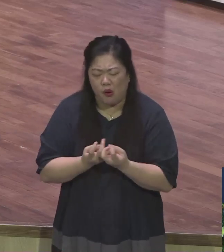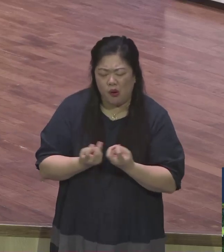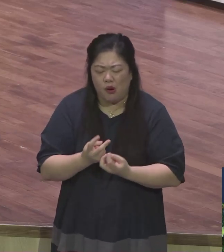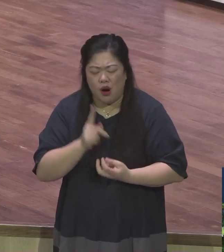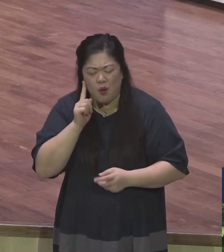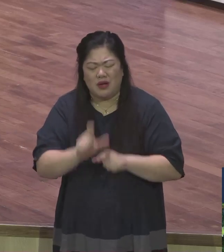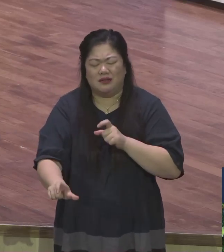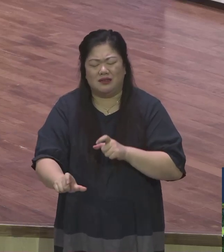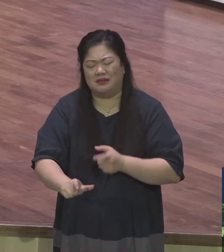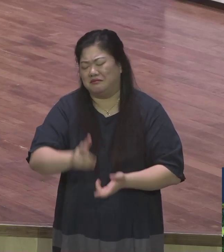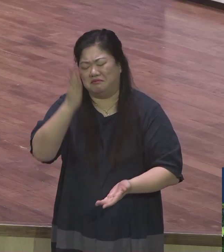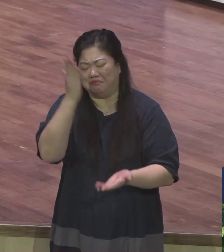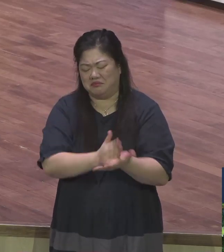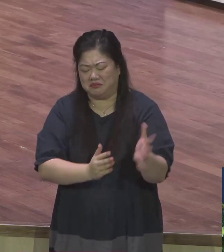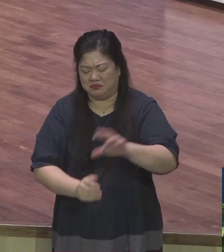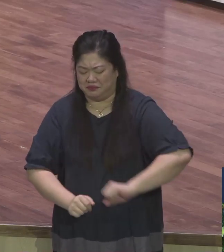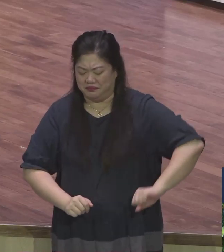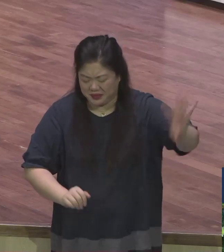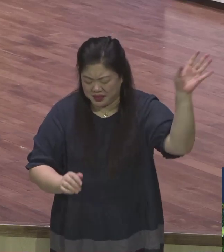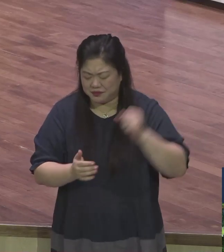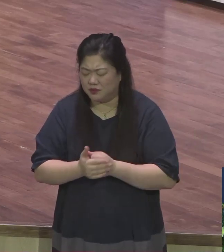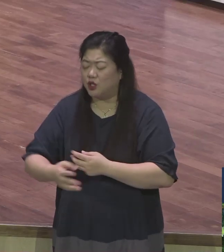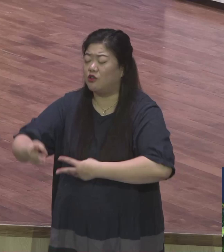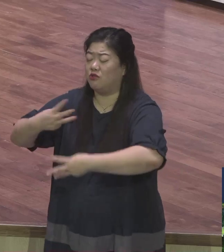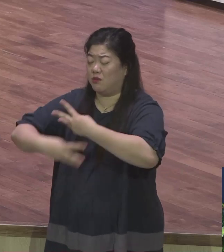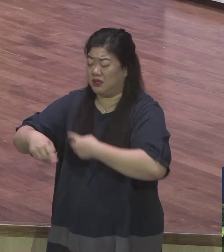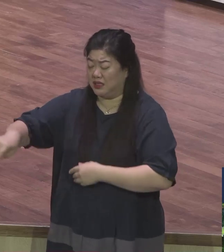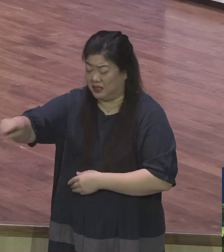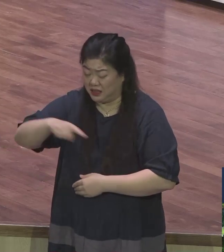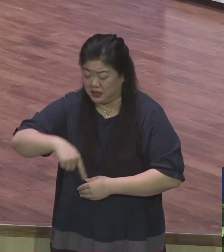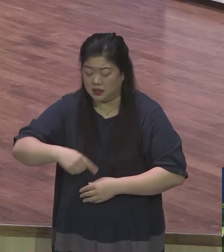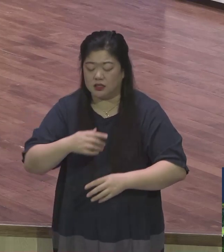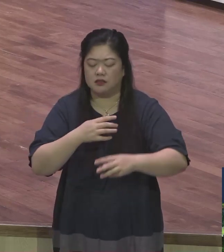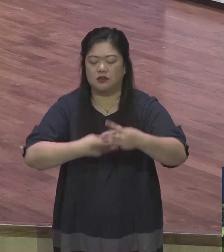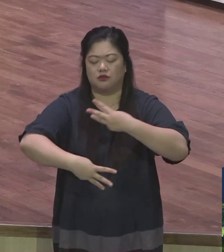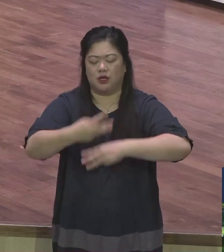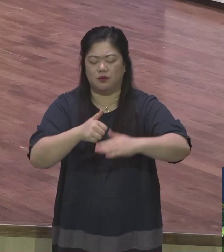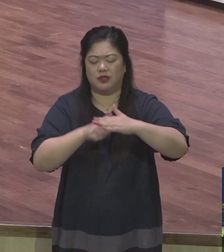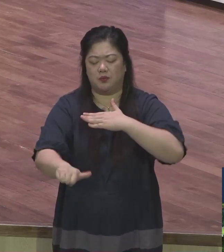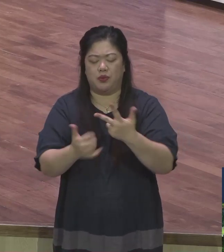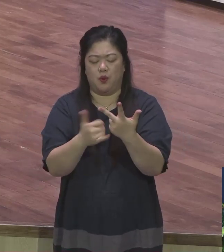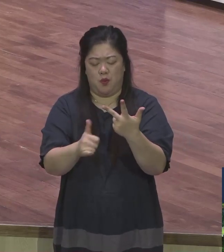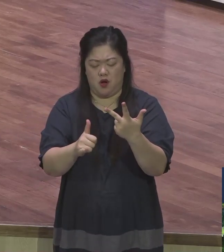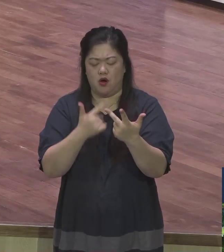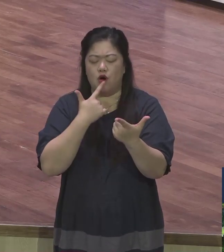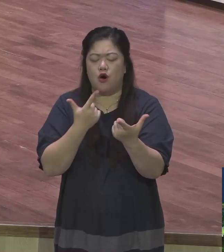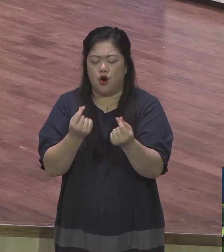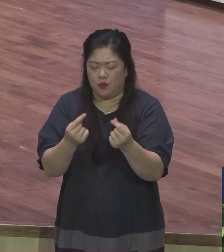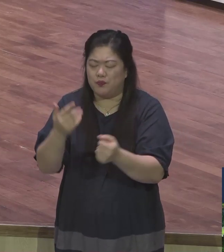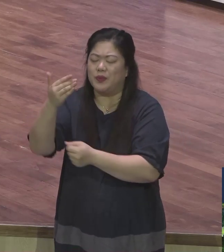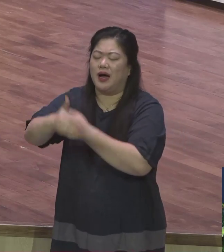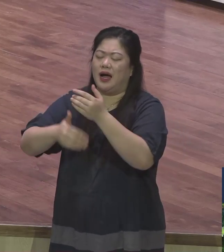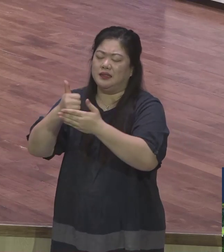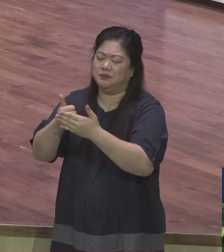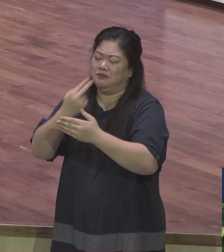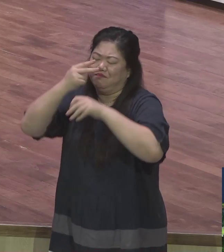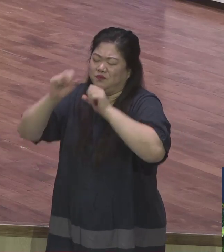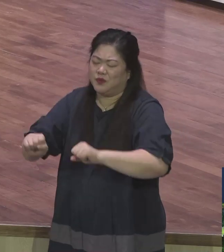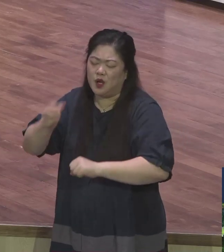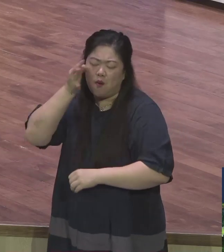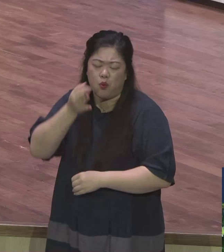마음가 있지만 우리 랩놈너들은 언약 잡고 일곱 랩놈너들처럼 하나님의 영광을 위하여 하나님의 살아계심을 보여주는